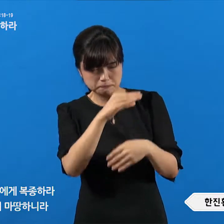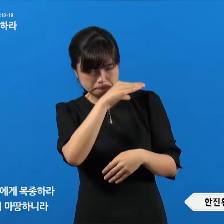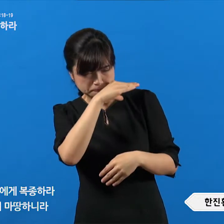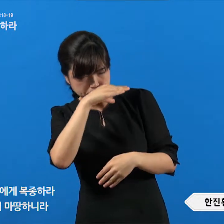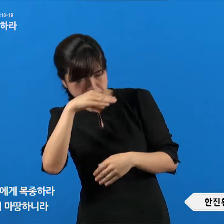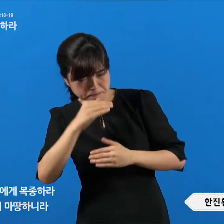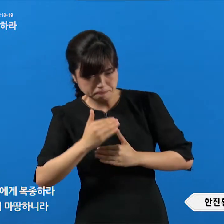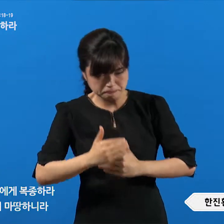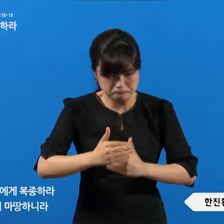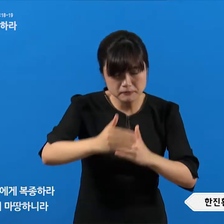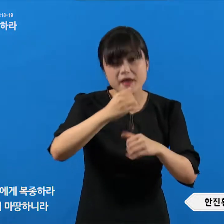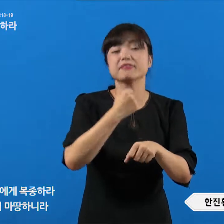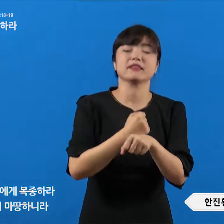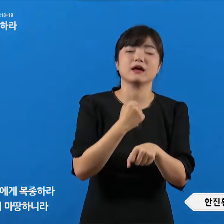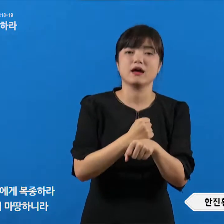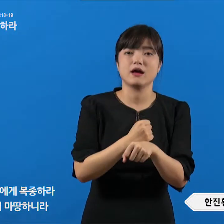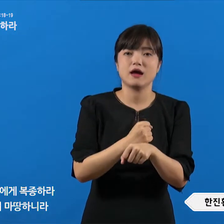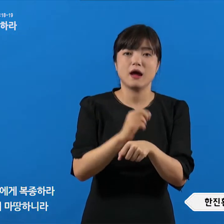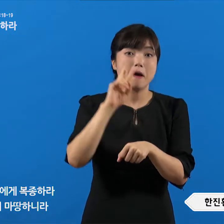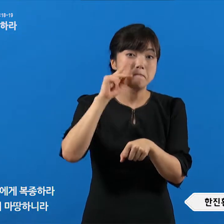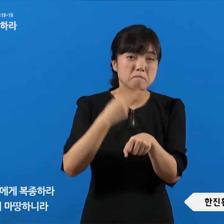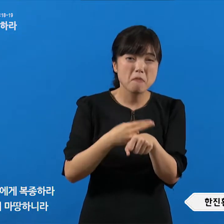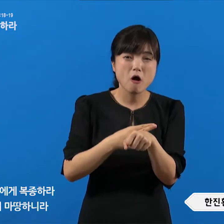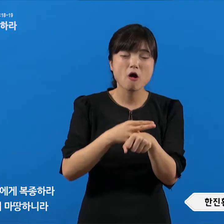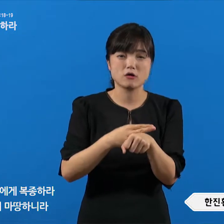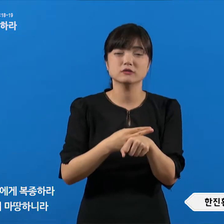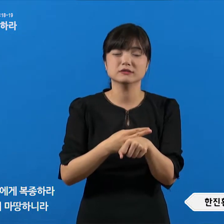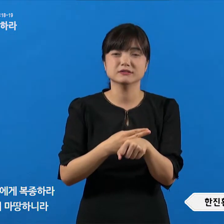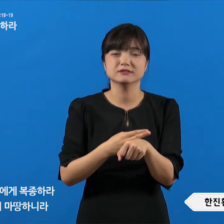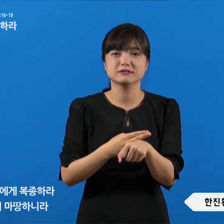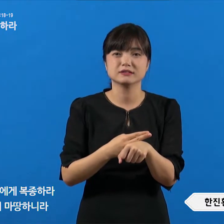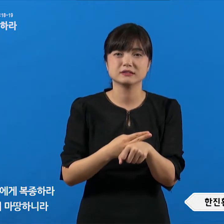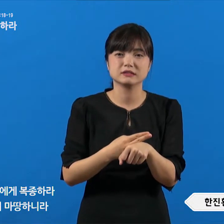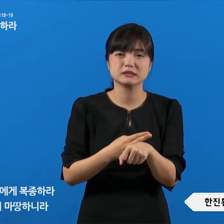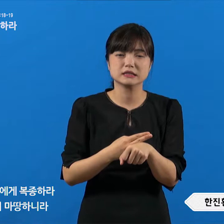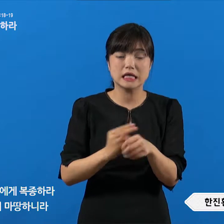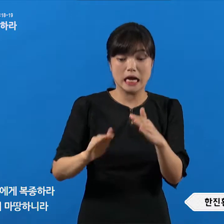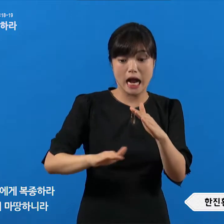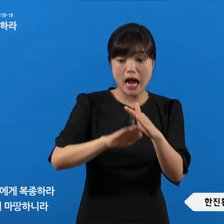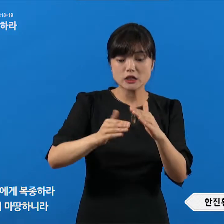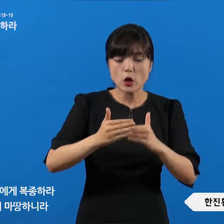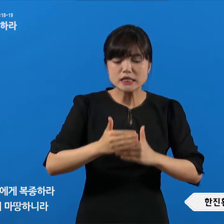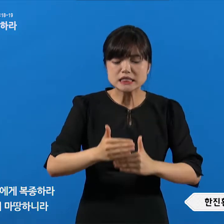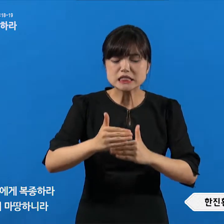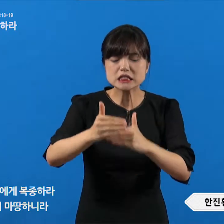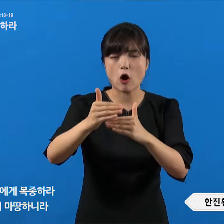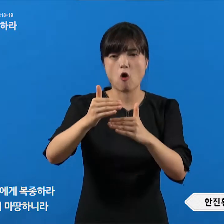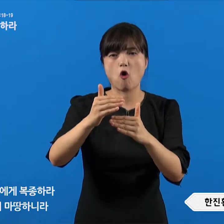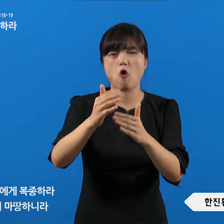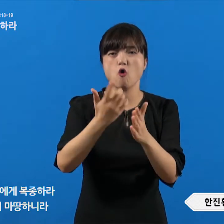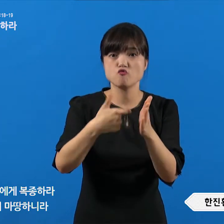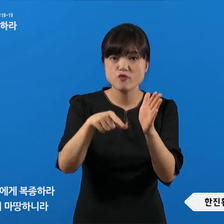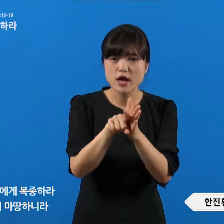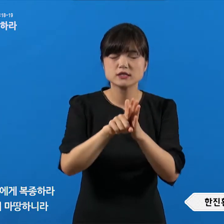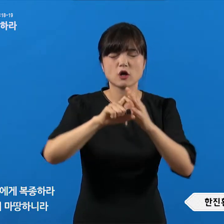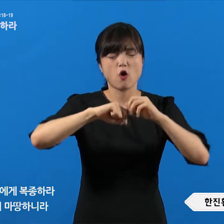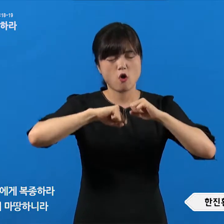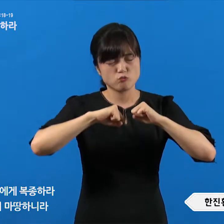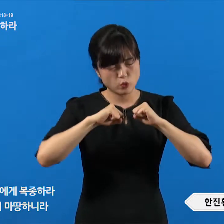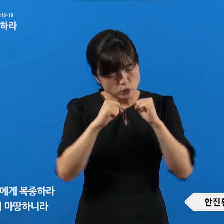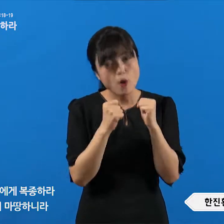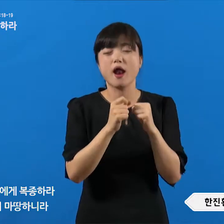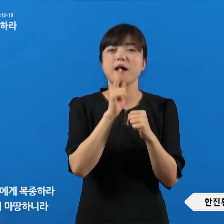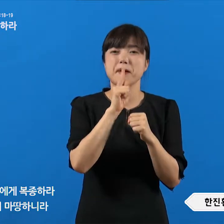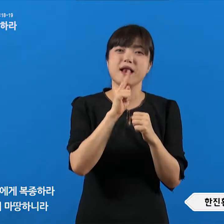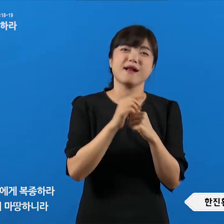뜻입니다. 그러니까 바울 사도는 이 가정의 질서를 염두에 두고 복종하라